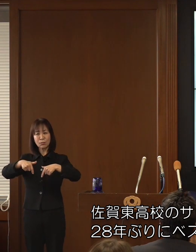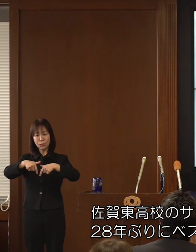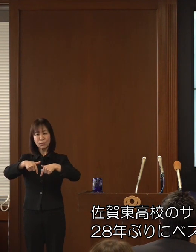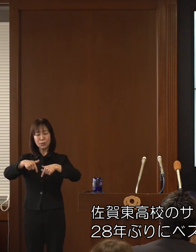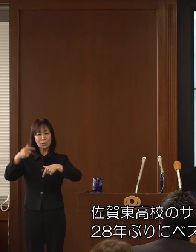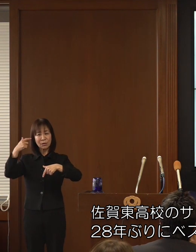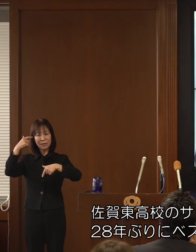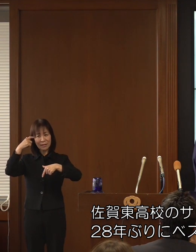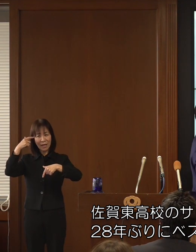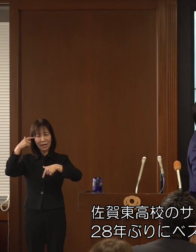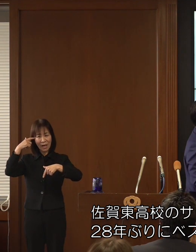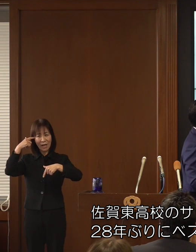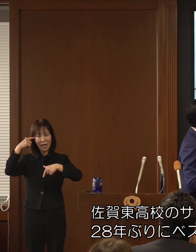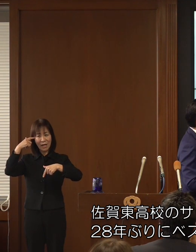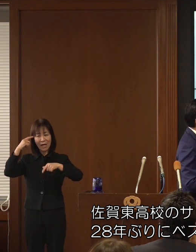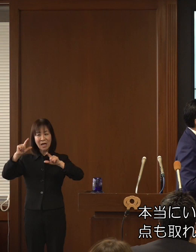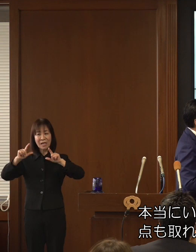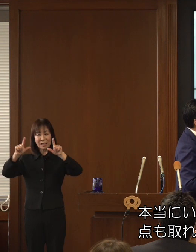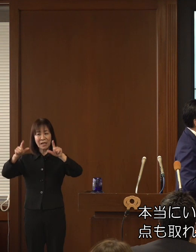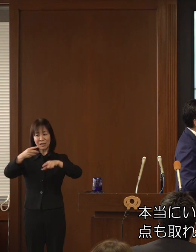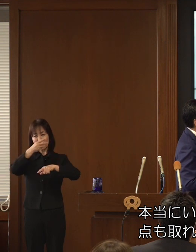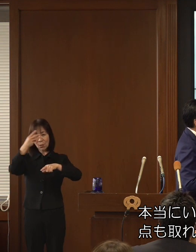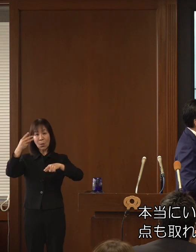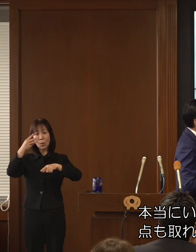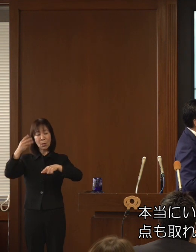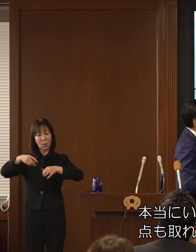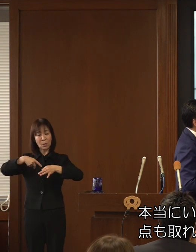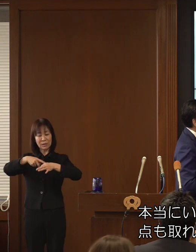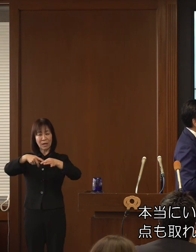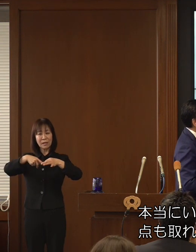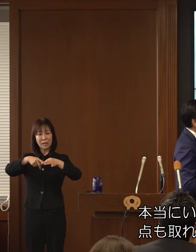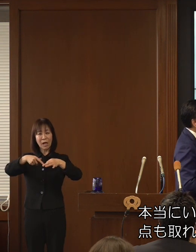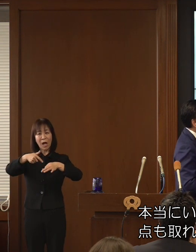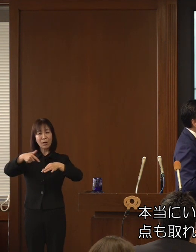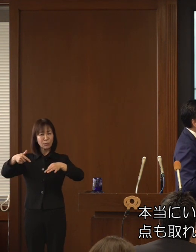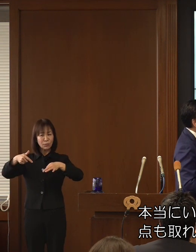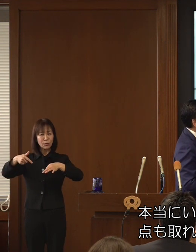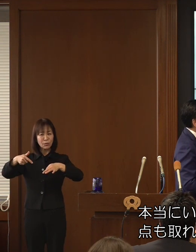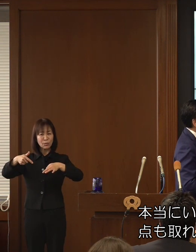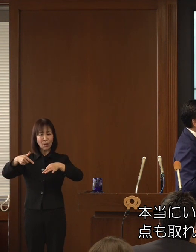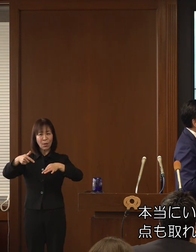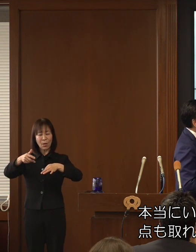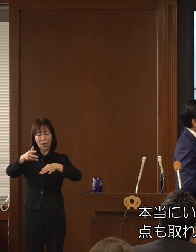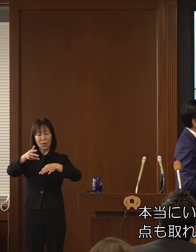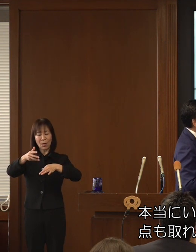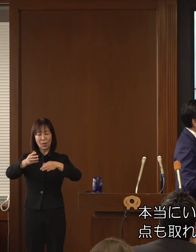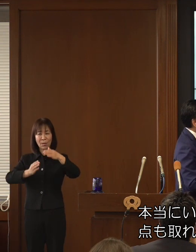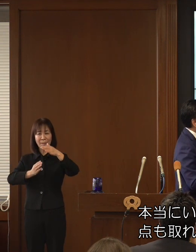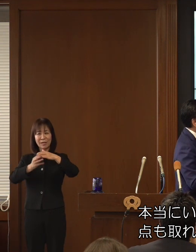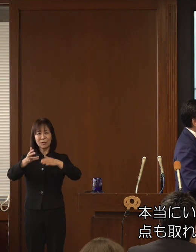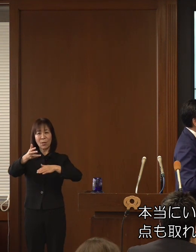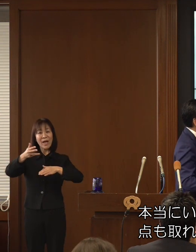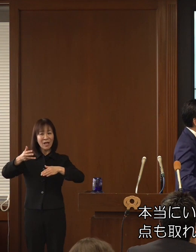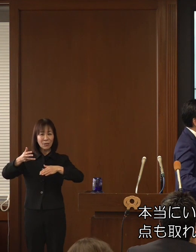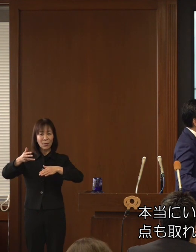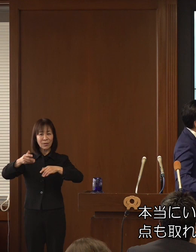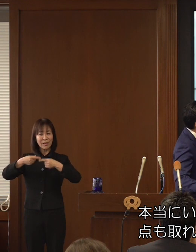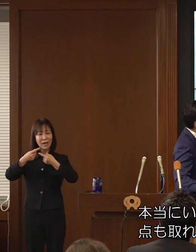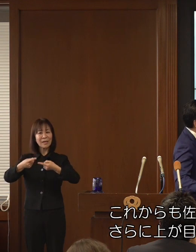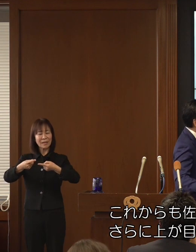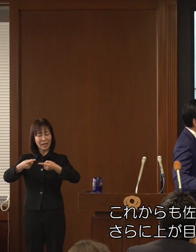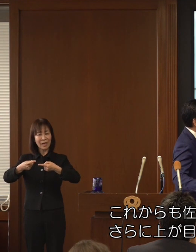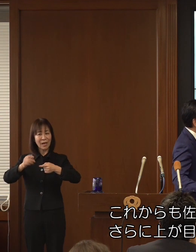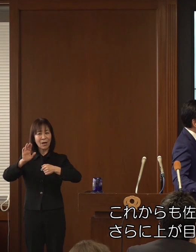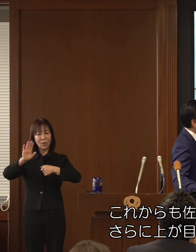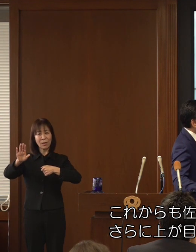ト8に入っていただきました。まあ、本当にいいチームになったなと、点も取れて、守れてということで、ま